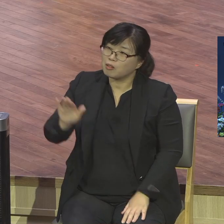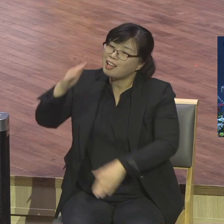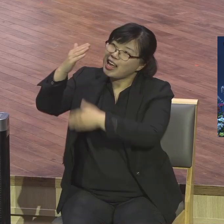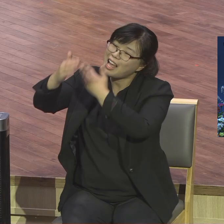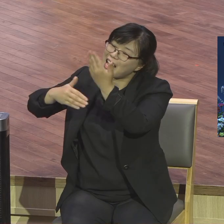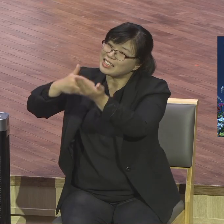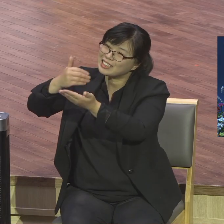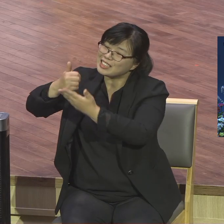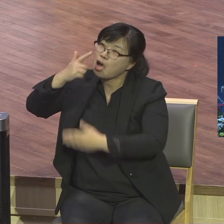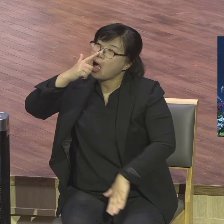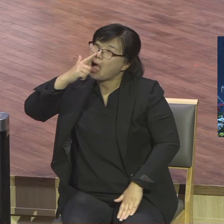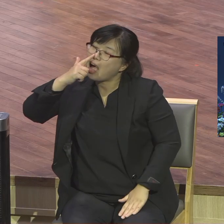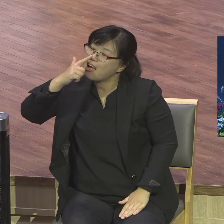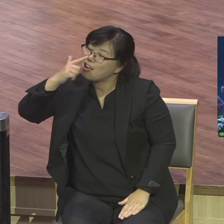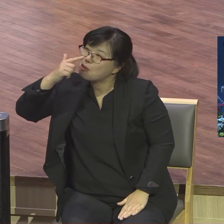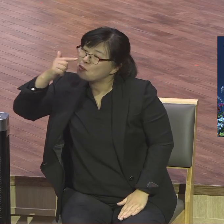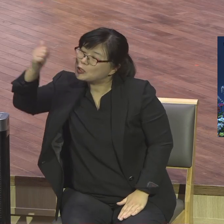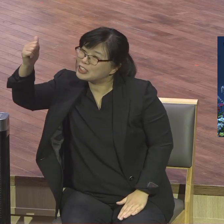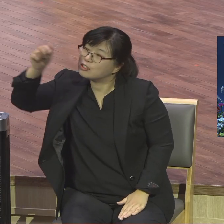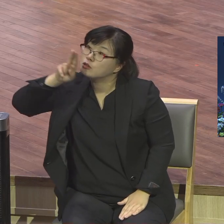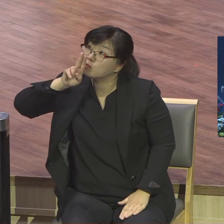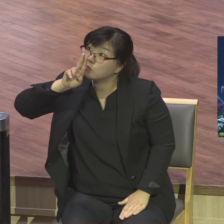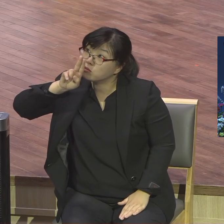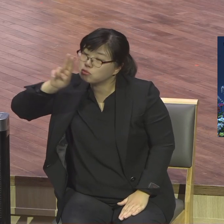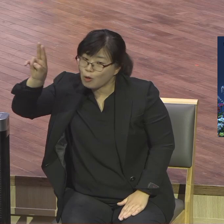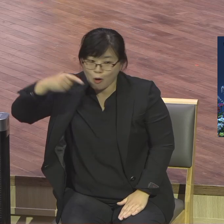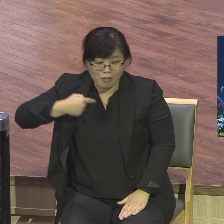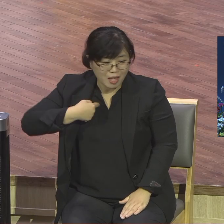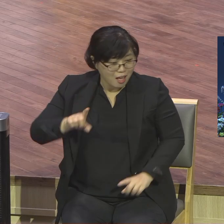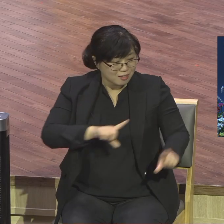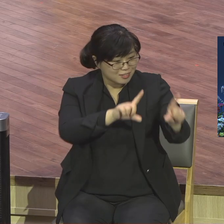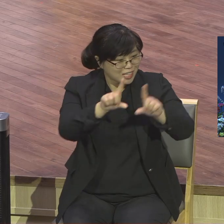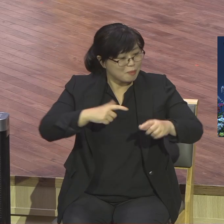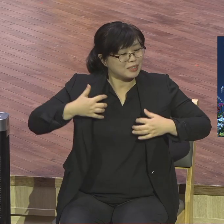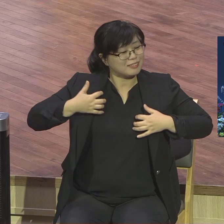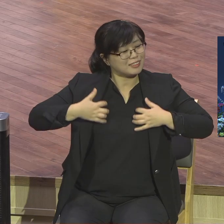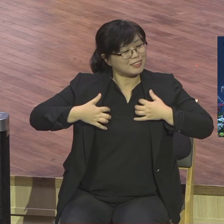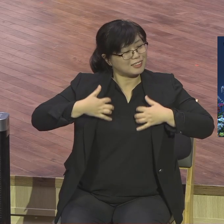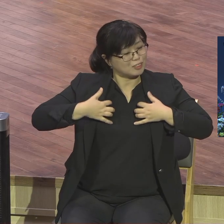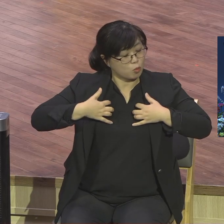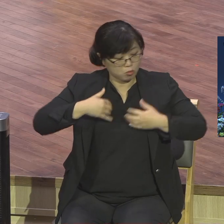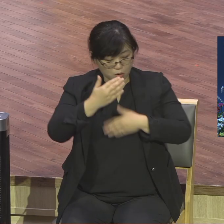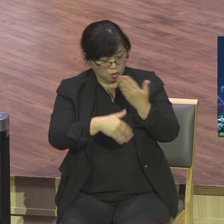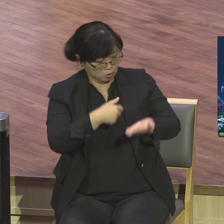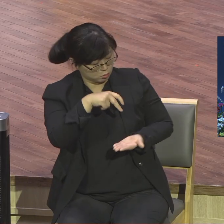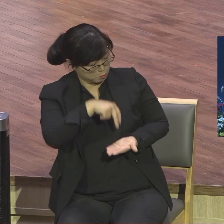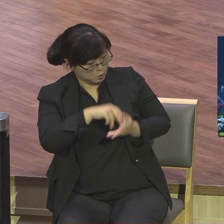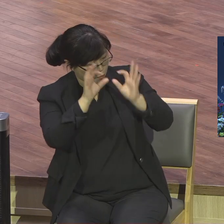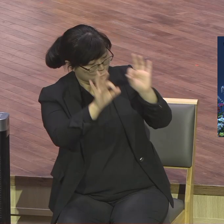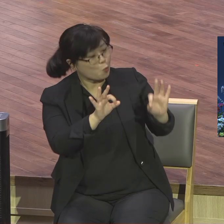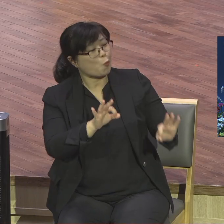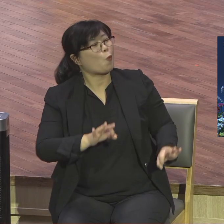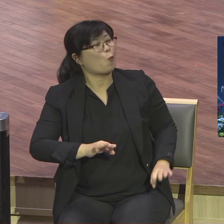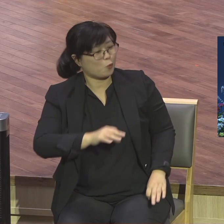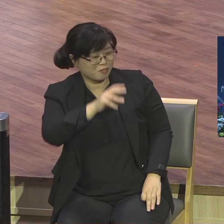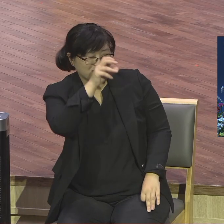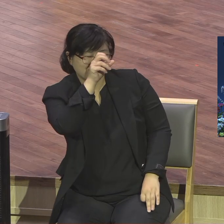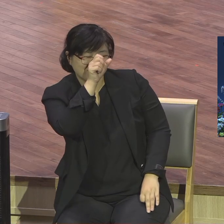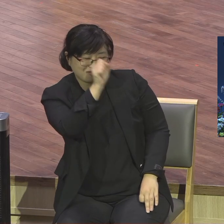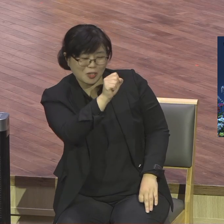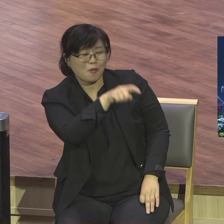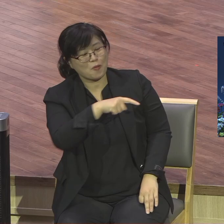우리의 삶이 즐거워야 하나님이 좋아하신다. 하나님을 기뻐하세요. 그래야 말이야. 살아계신